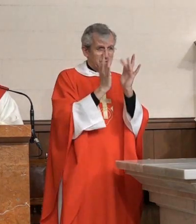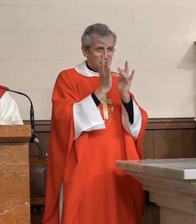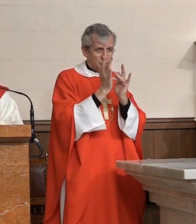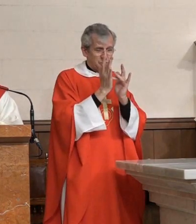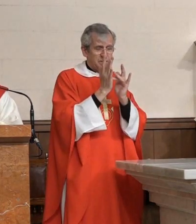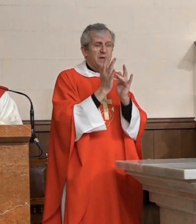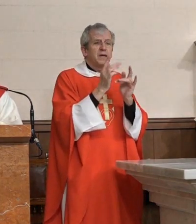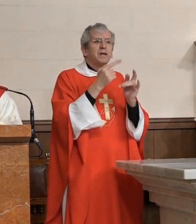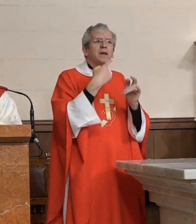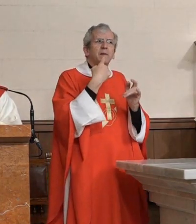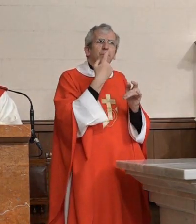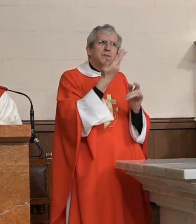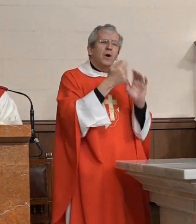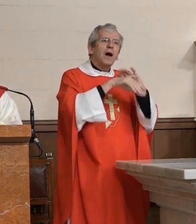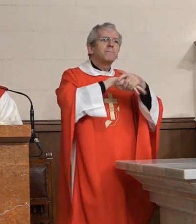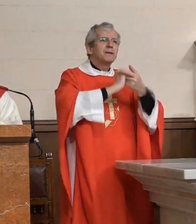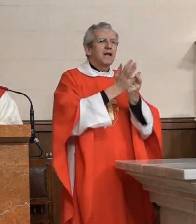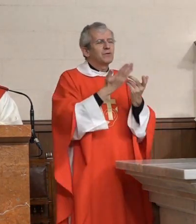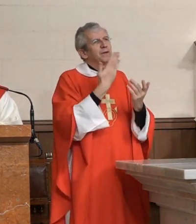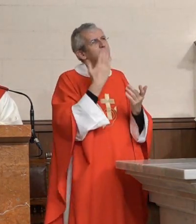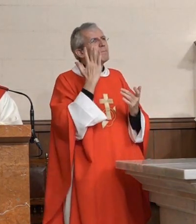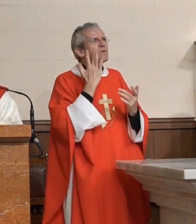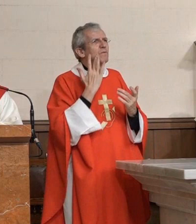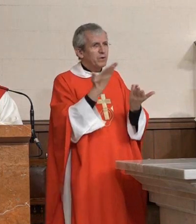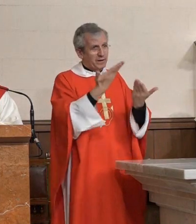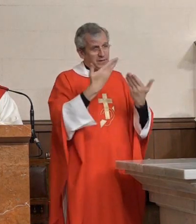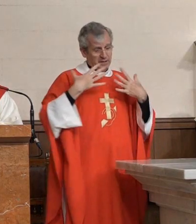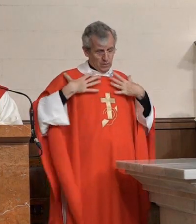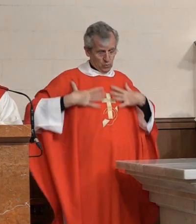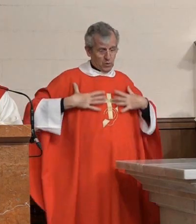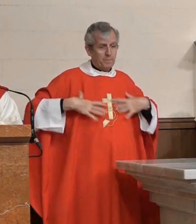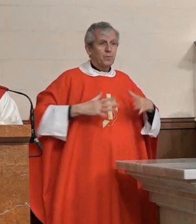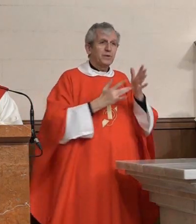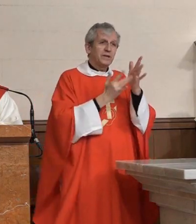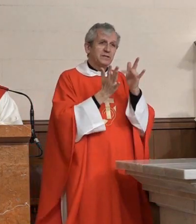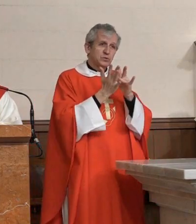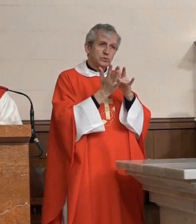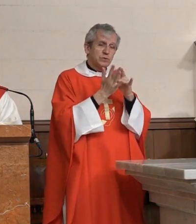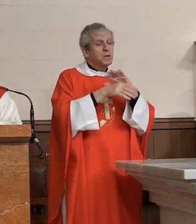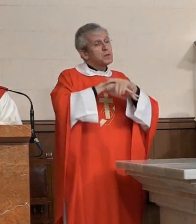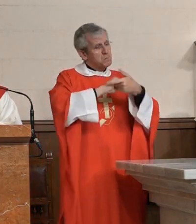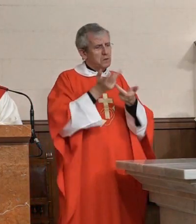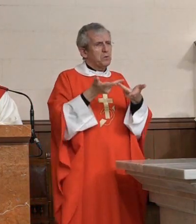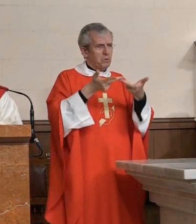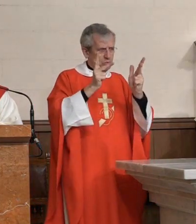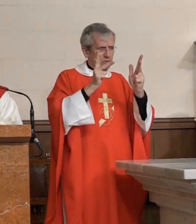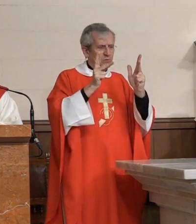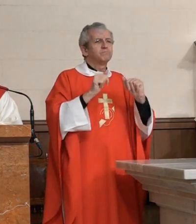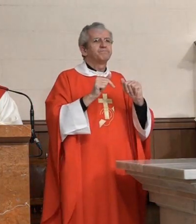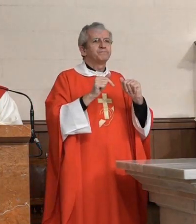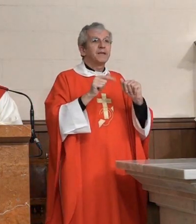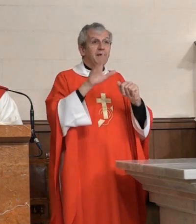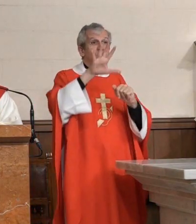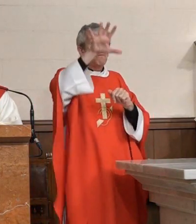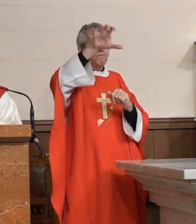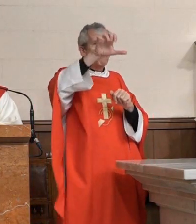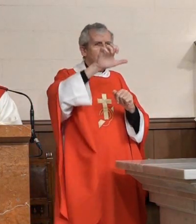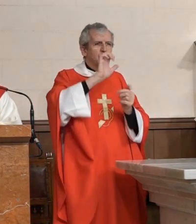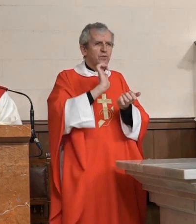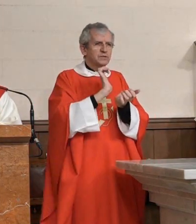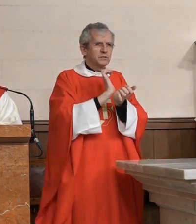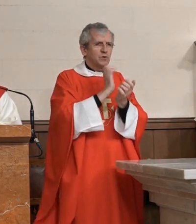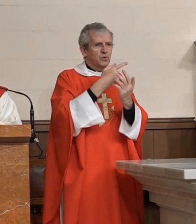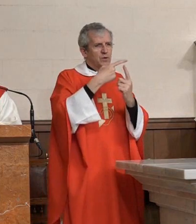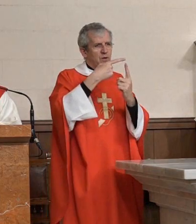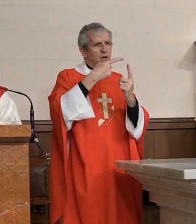a Pilato que le dejara llevarse el cuerpo de Jesús, y Pilato lo autorizó. Él fue entonces y